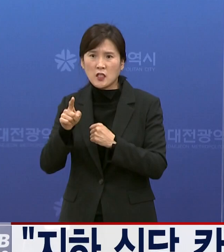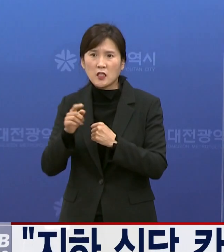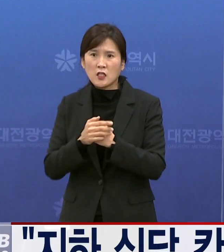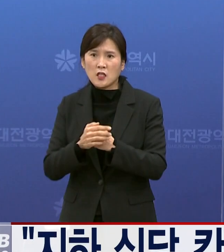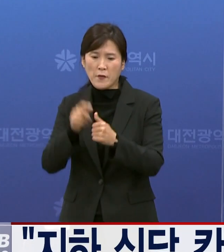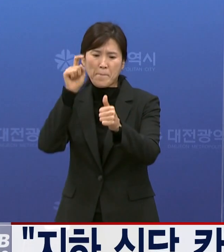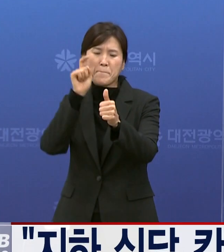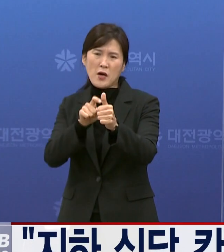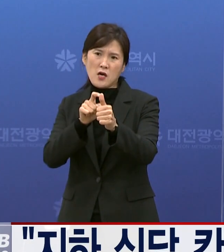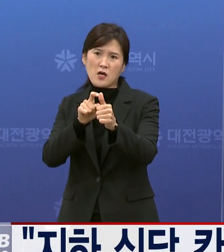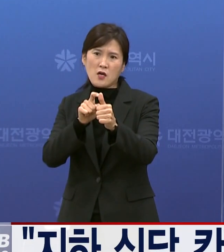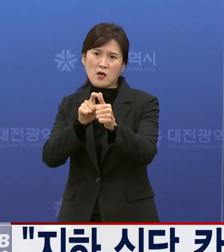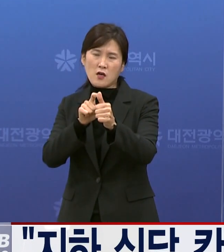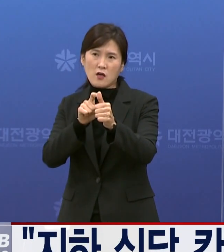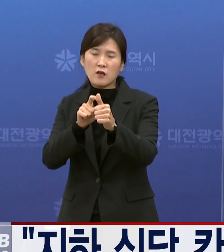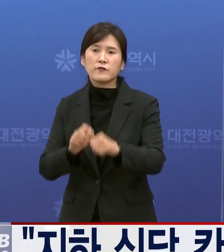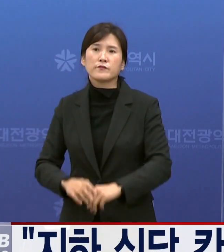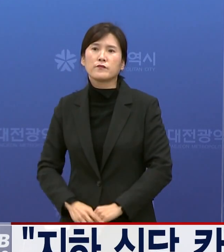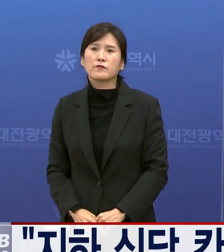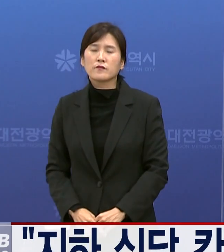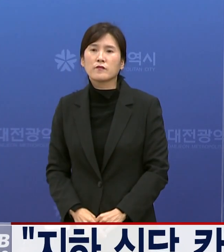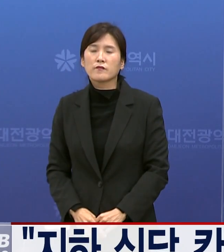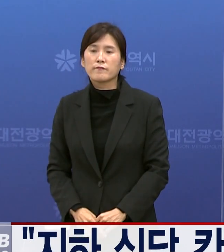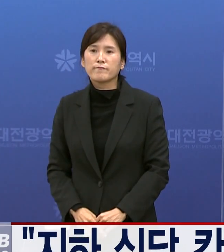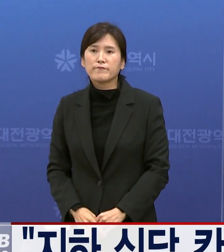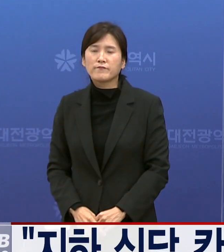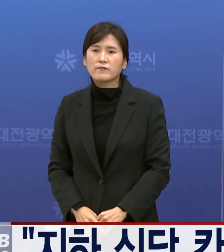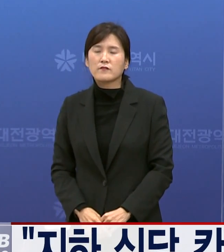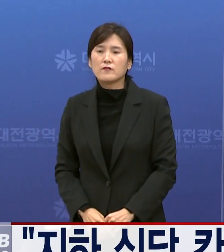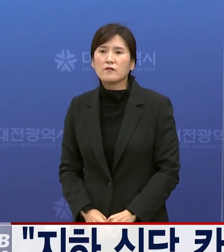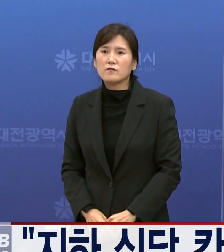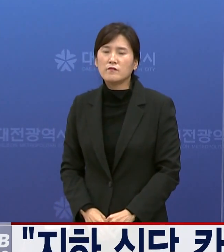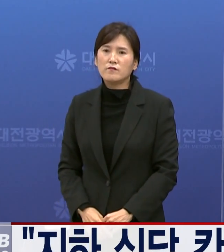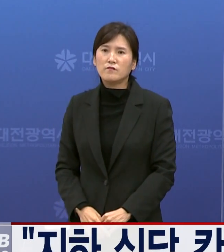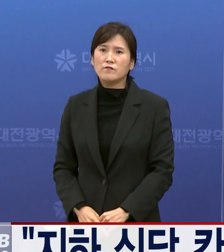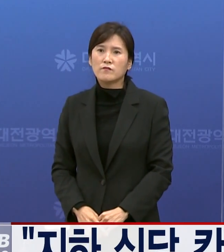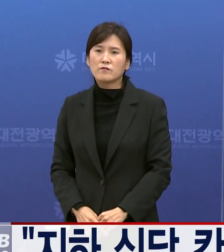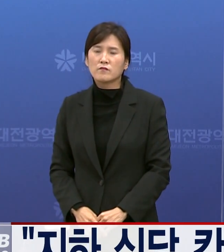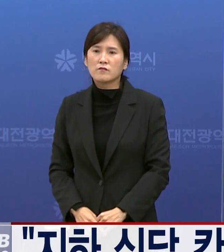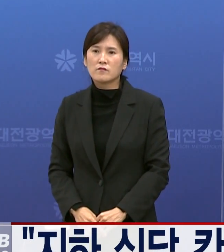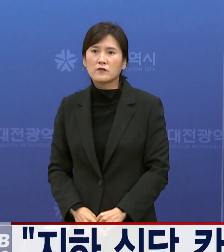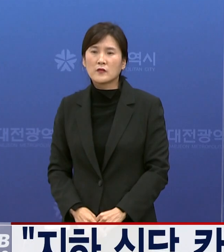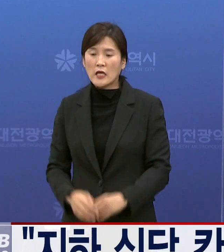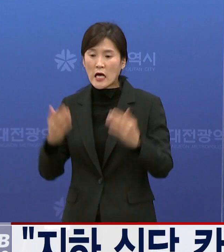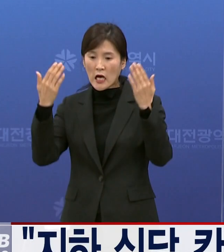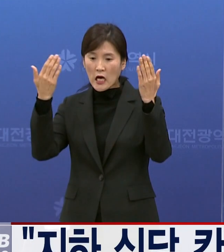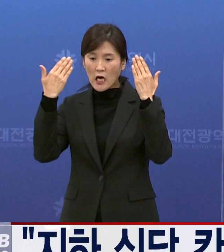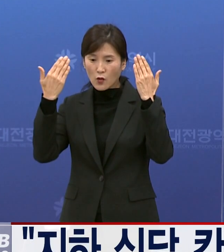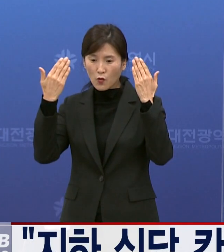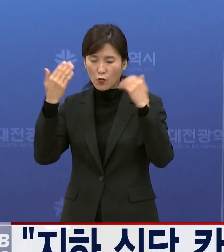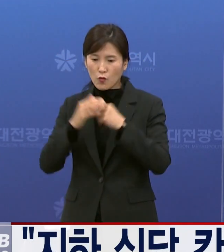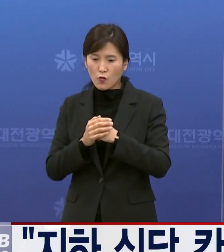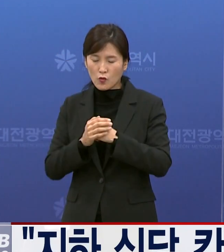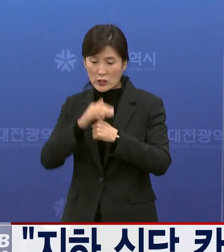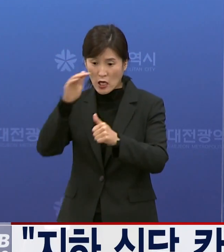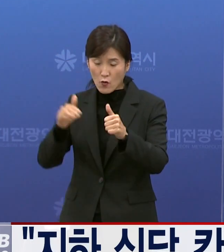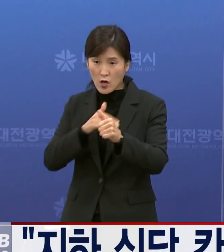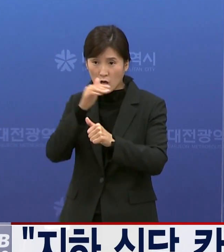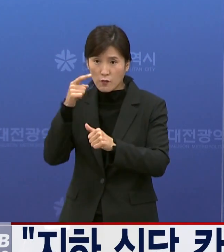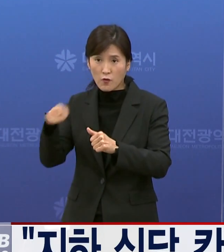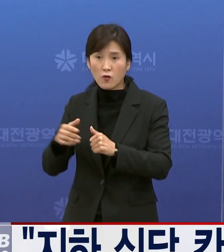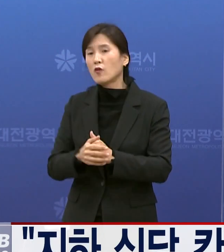최악의 사태로 이어진 것으로 추정됩니다. 참고로 이 학교의 특성을 잠깐